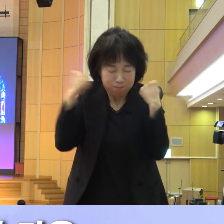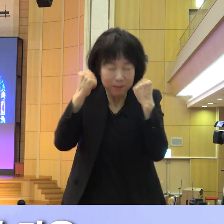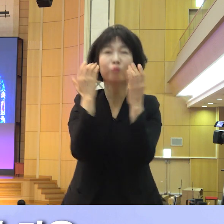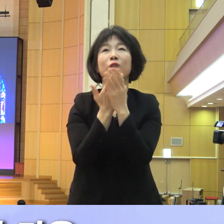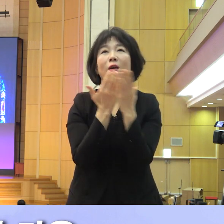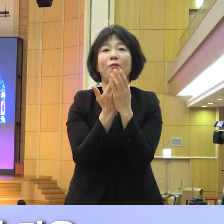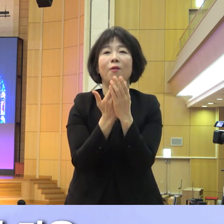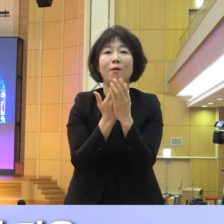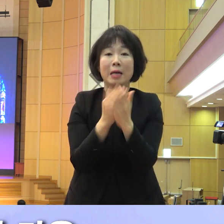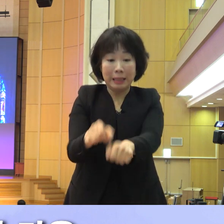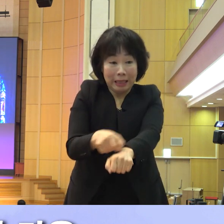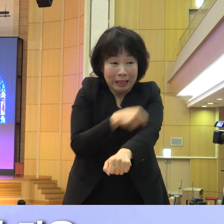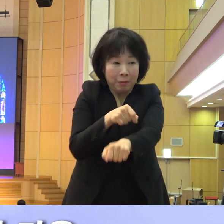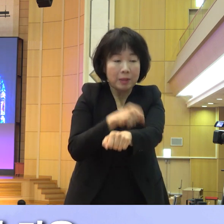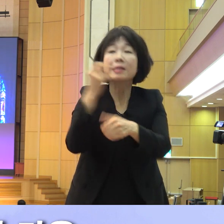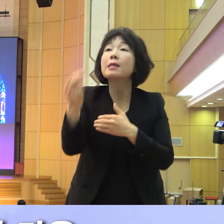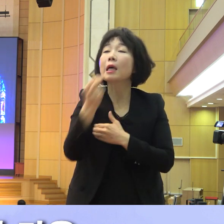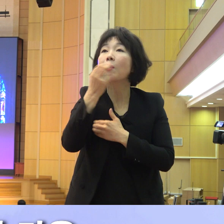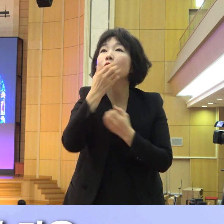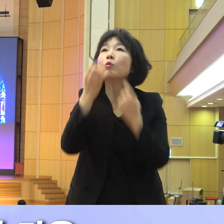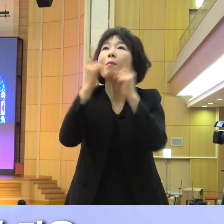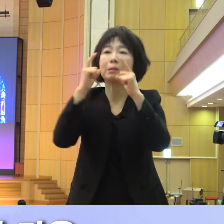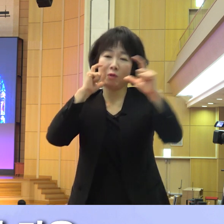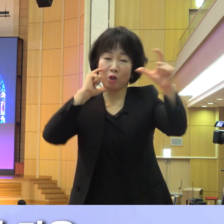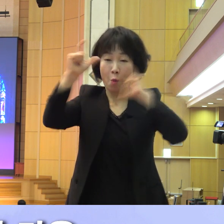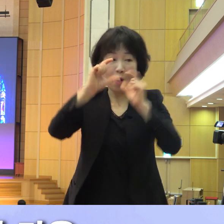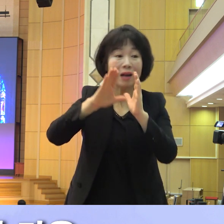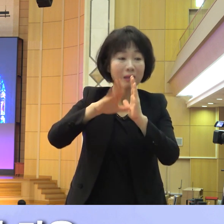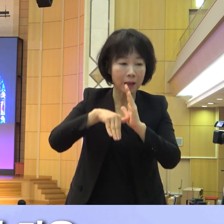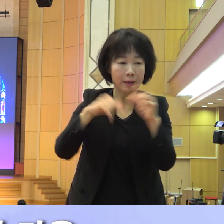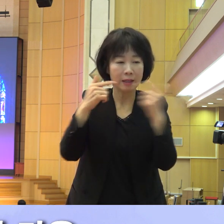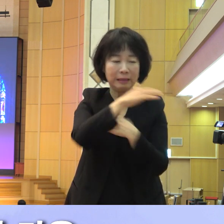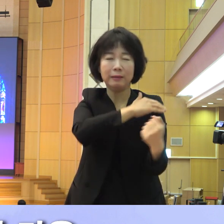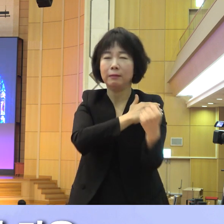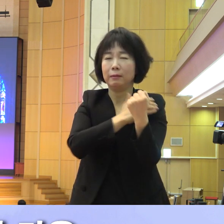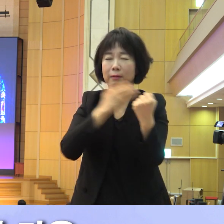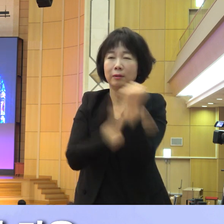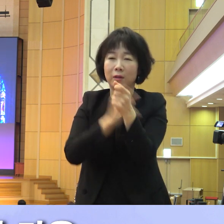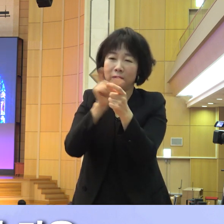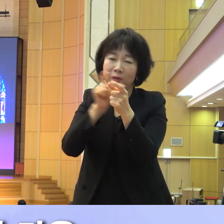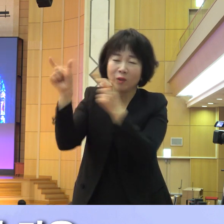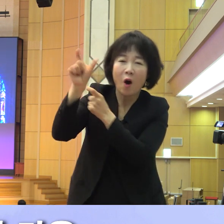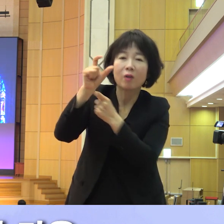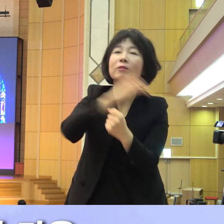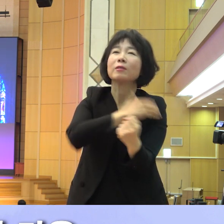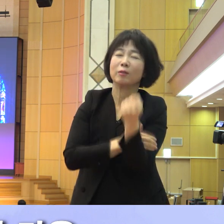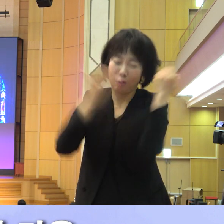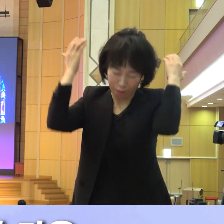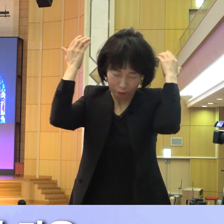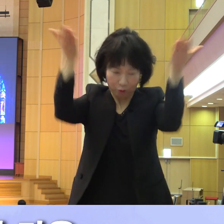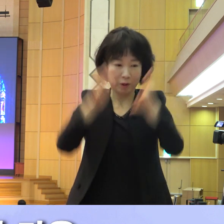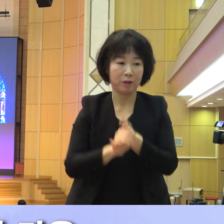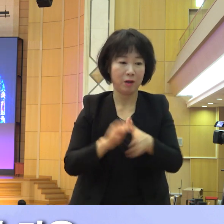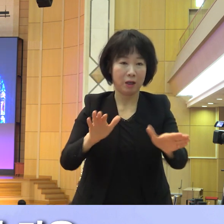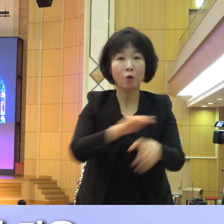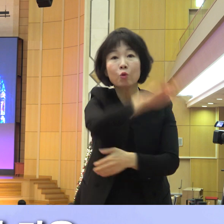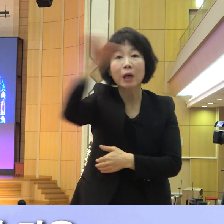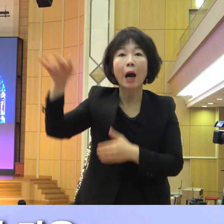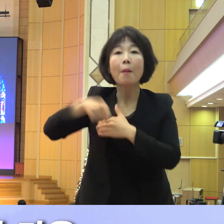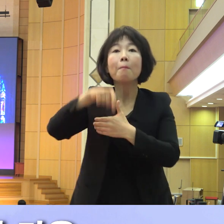주시옵시고, 특별히 생명 말씀과 축복 말씀을 증거하시기에 능력의 능력을 더하여 주시옵소서.